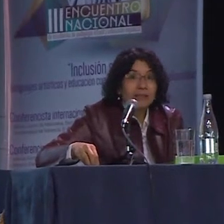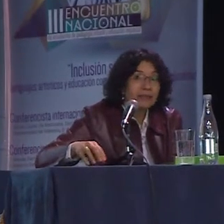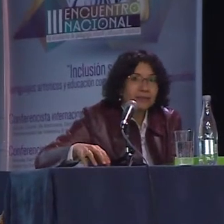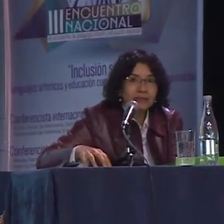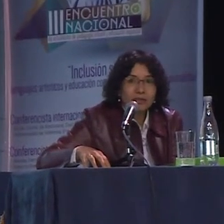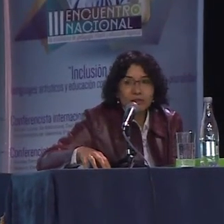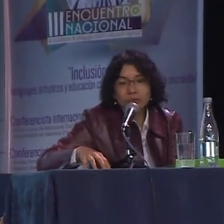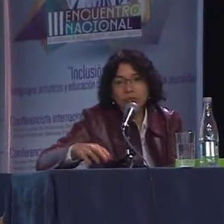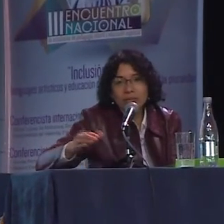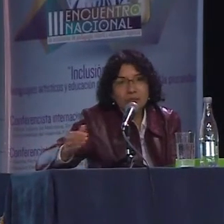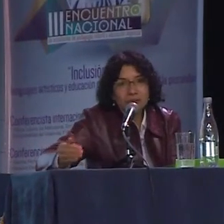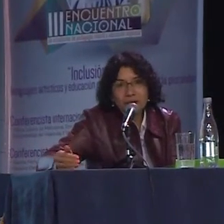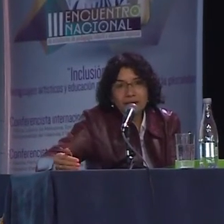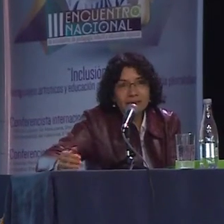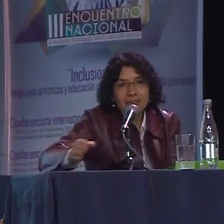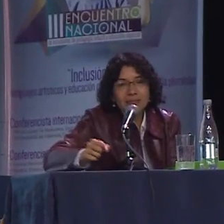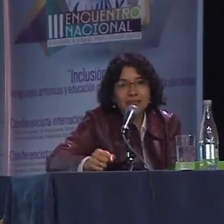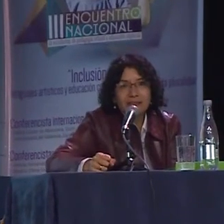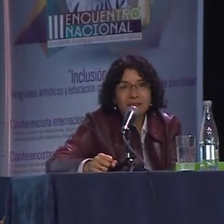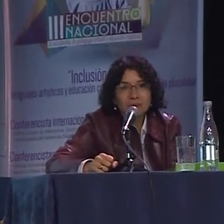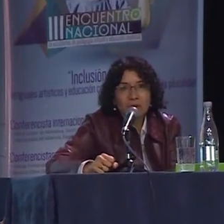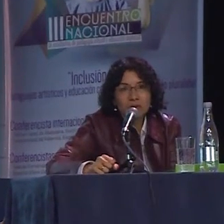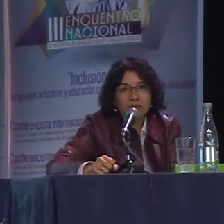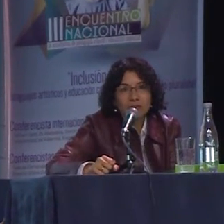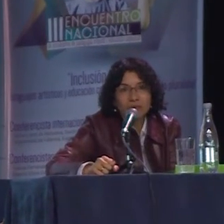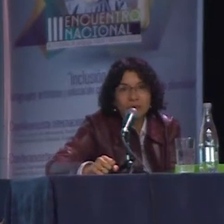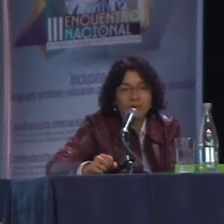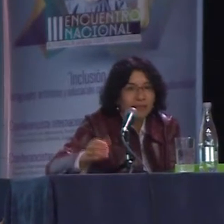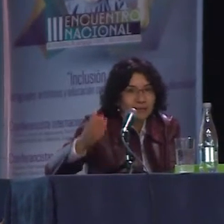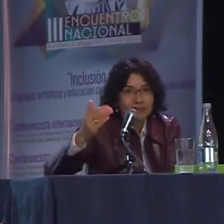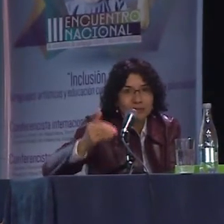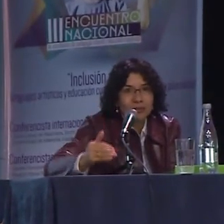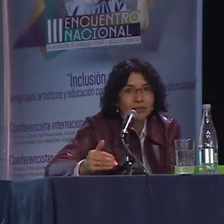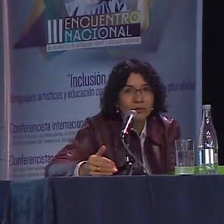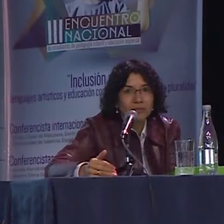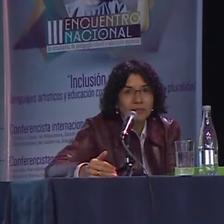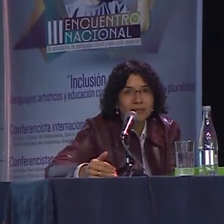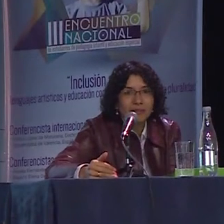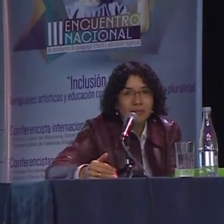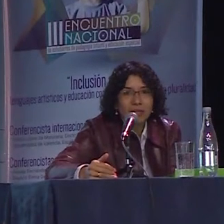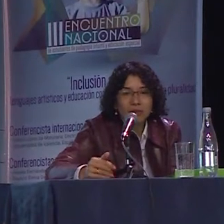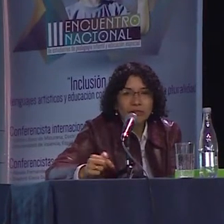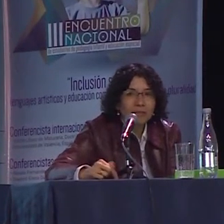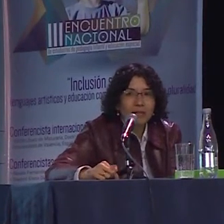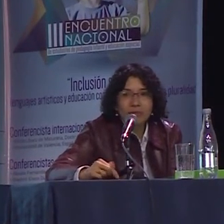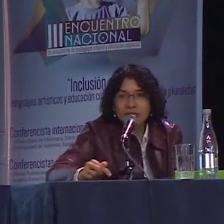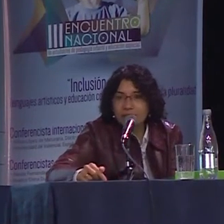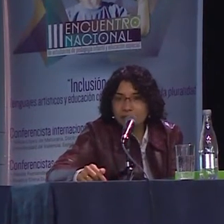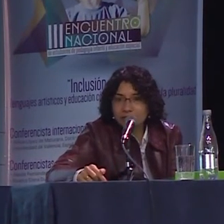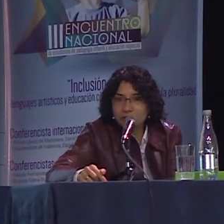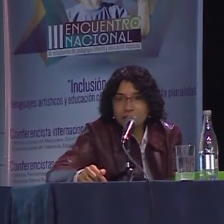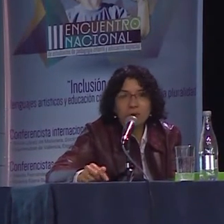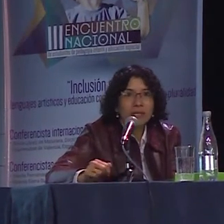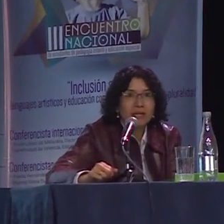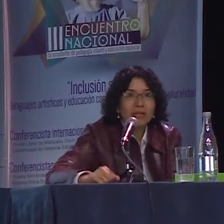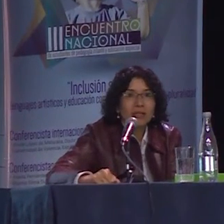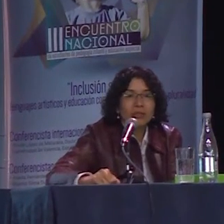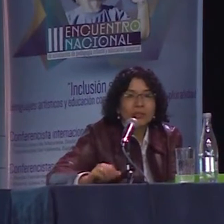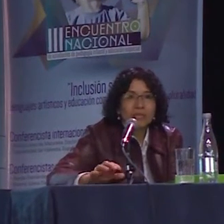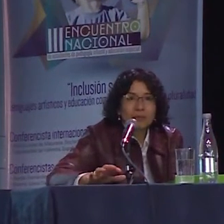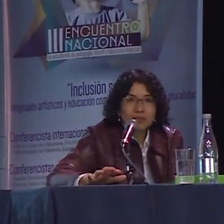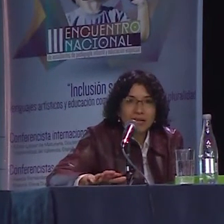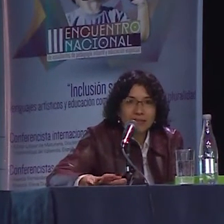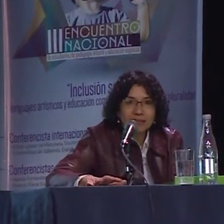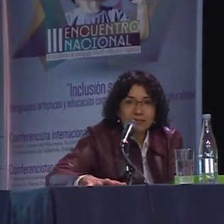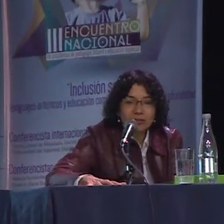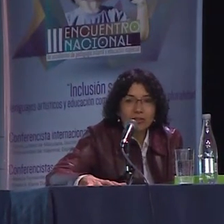ideologías, y en ese sentido nos ubicamos más en las tendencias postestructuralistas, que son las últimas, donde miramos que hay ejercicios de poder,